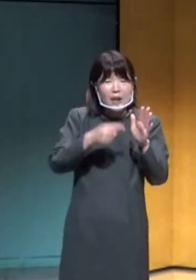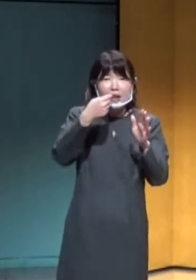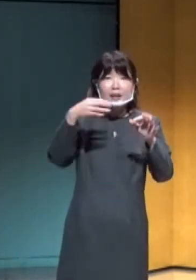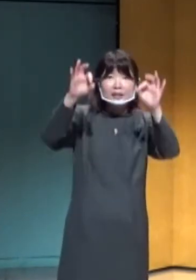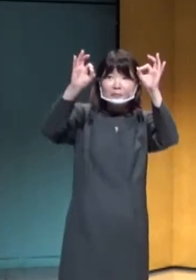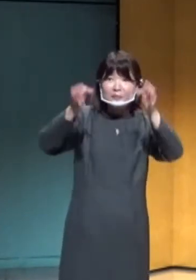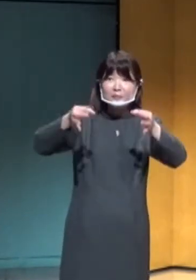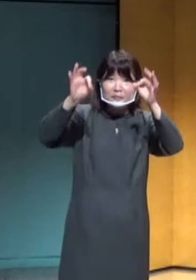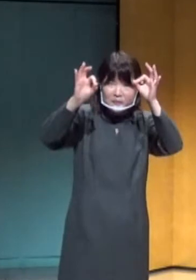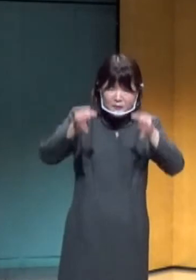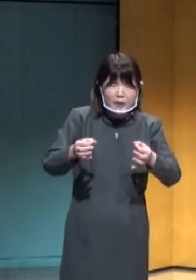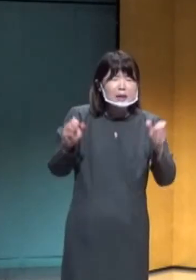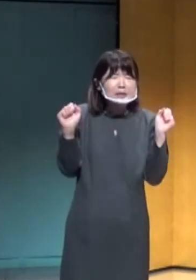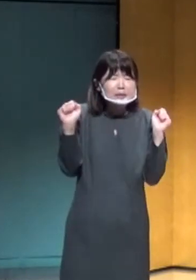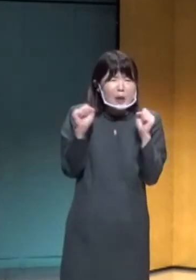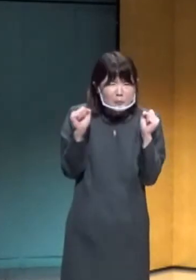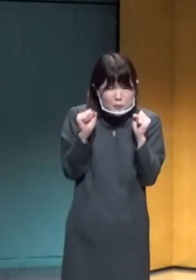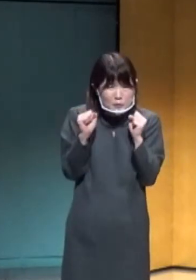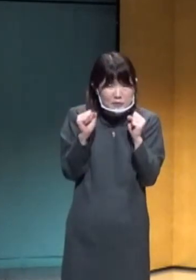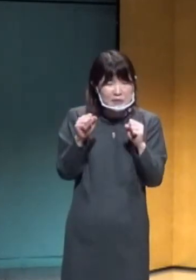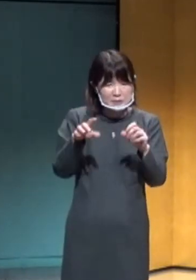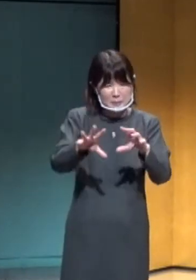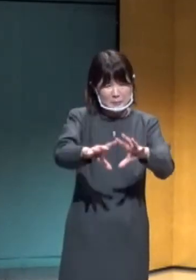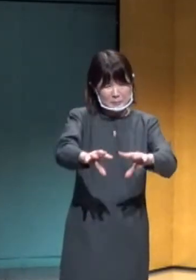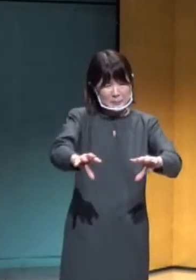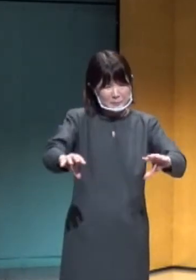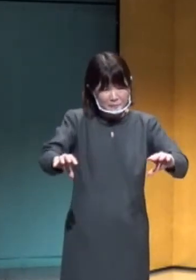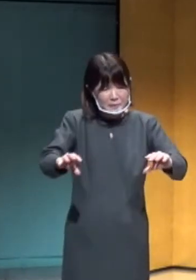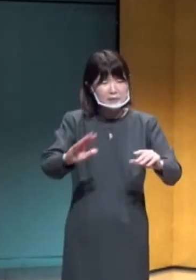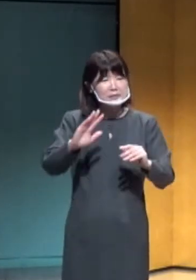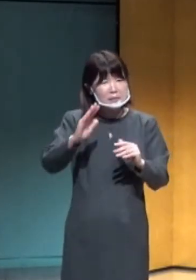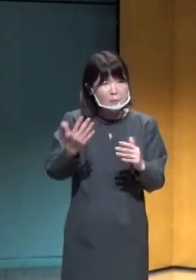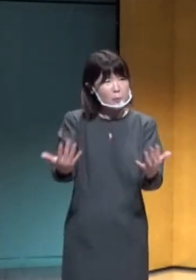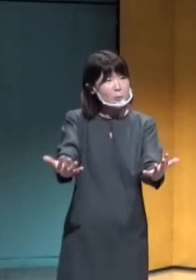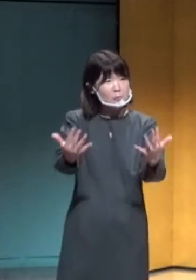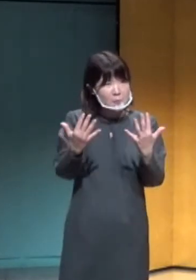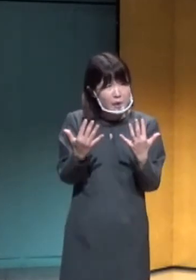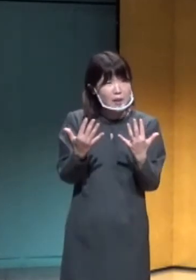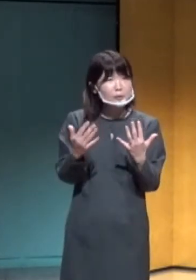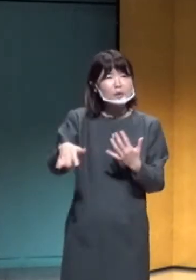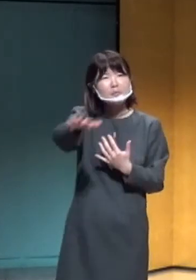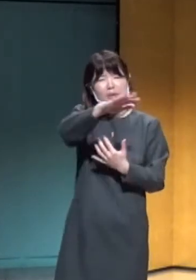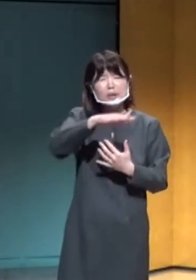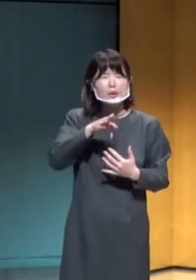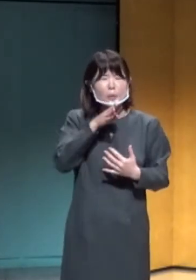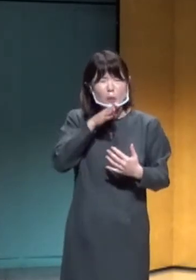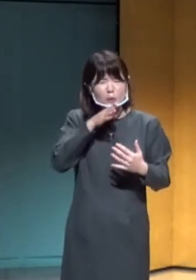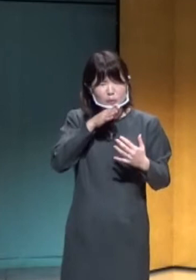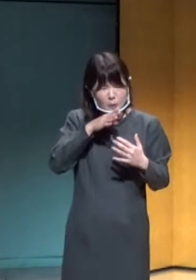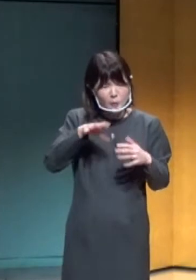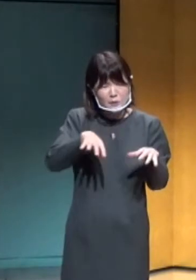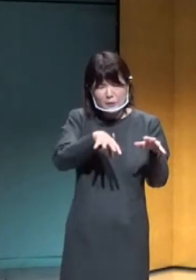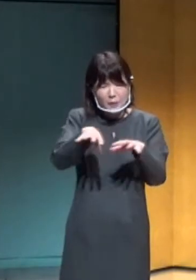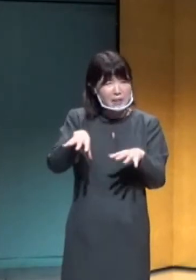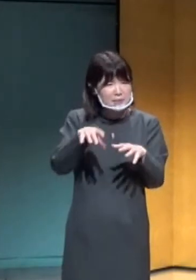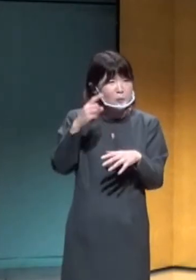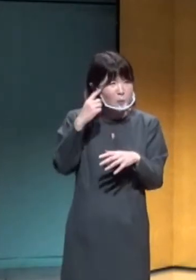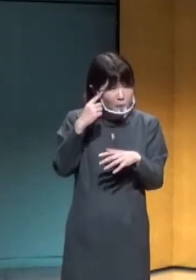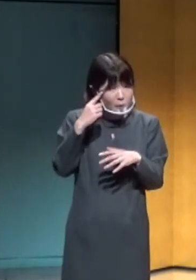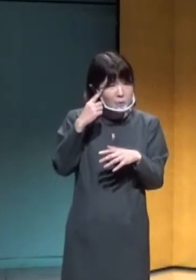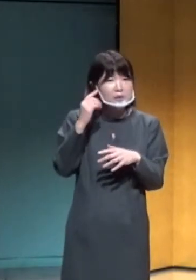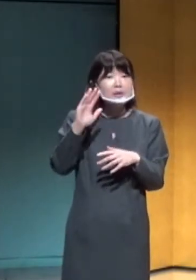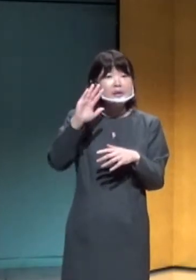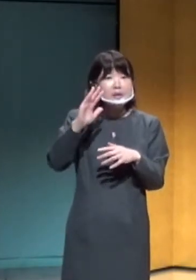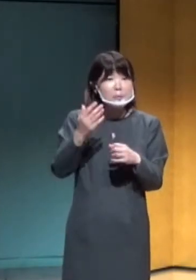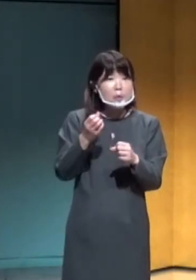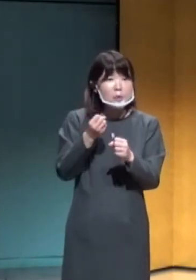中、お足元の悪い中、そしてまた大変お忙しい中、令和4年富士見市